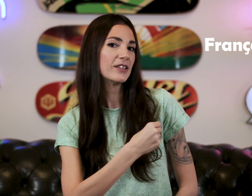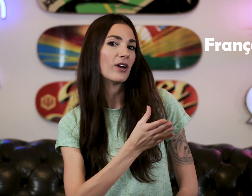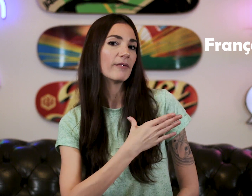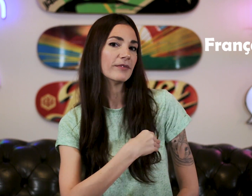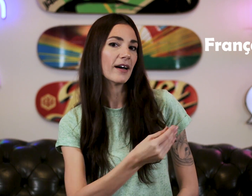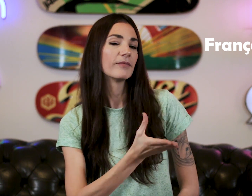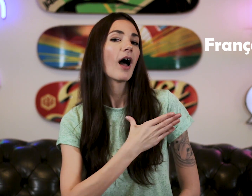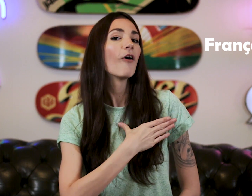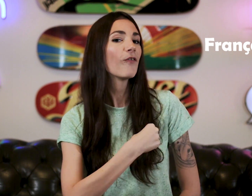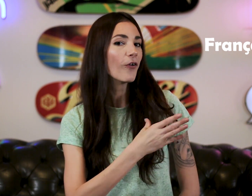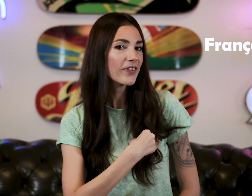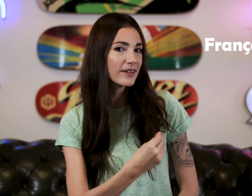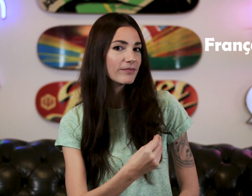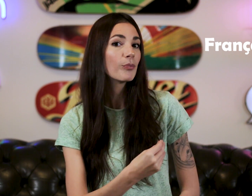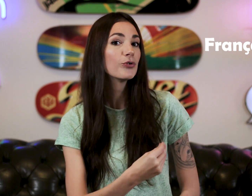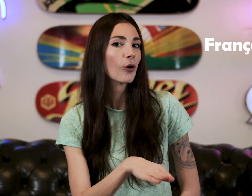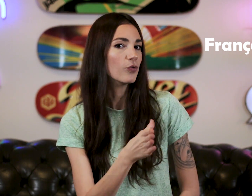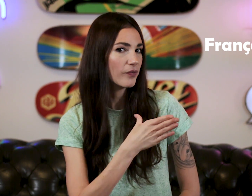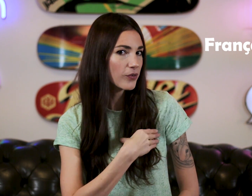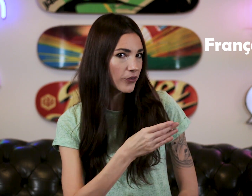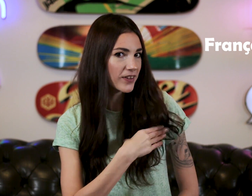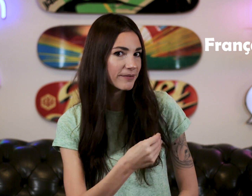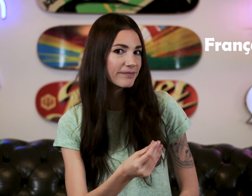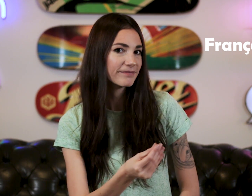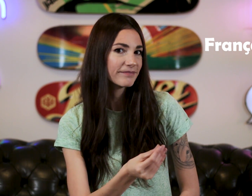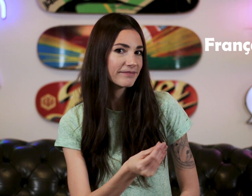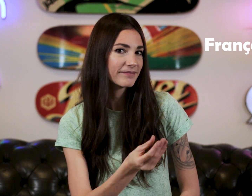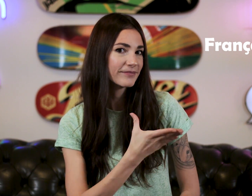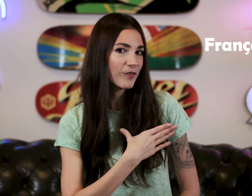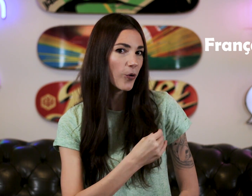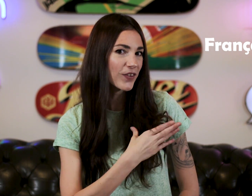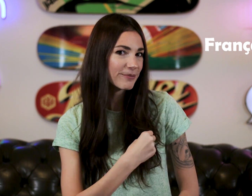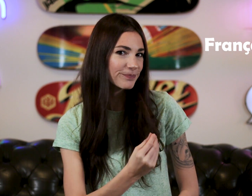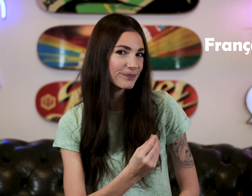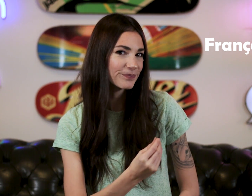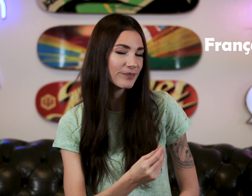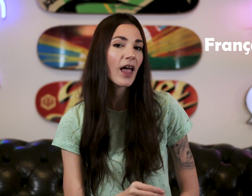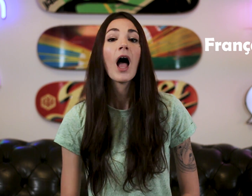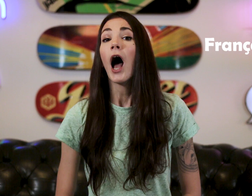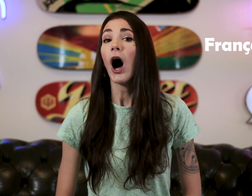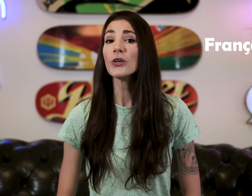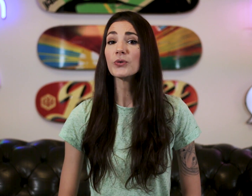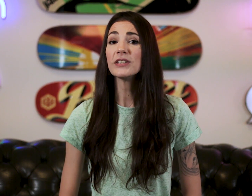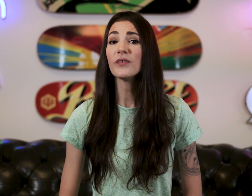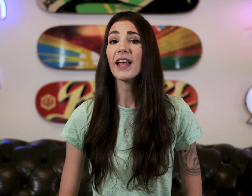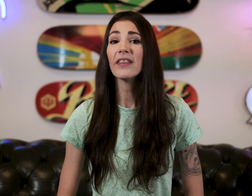signe-là, voilà. Français, plusieurs coups. Français. Français. Ensuite viennent